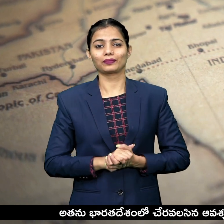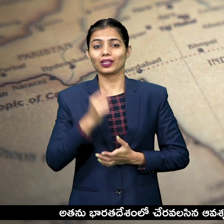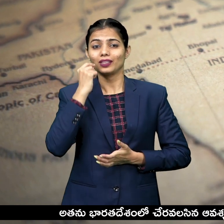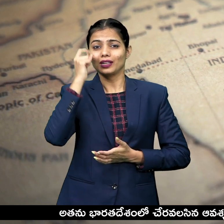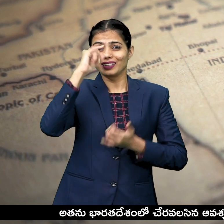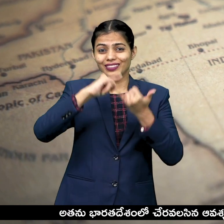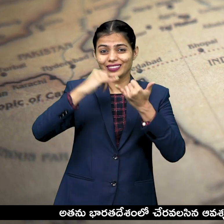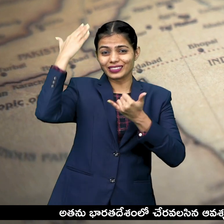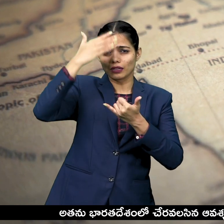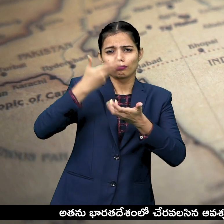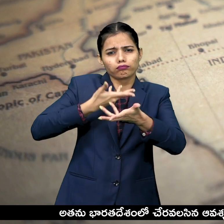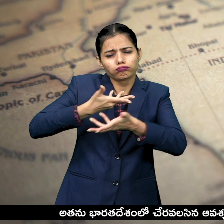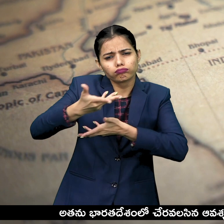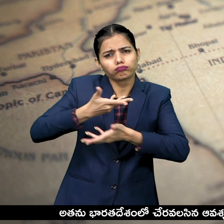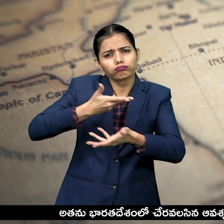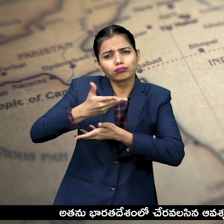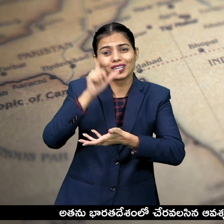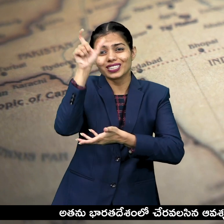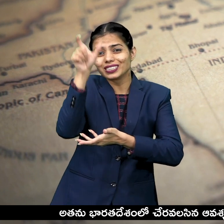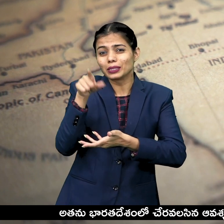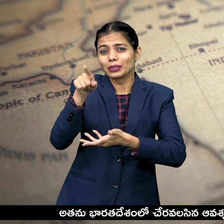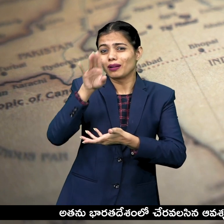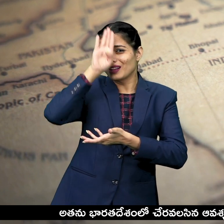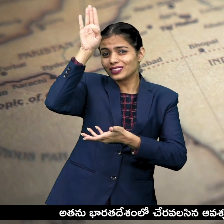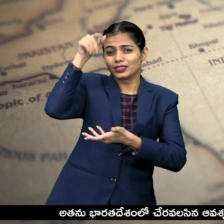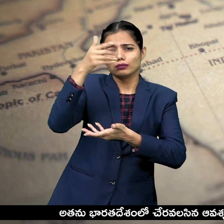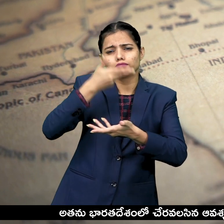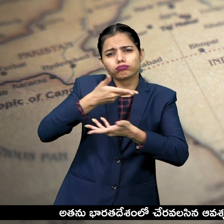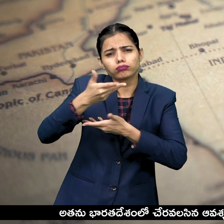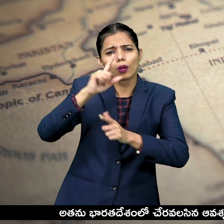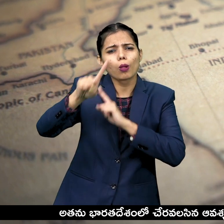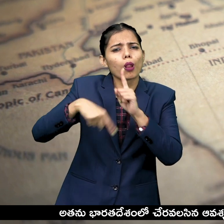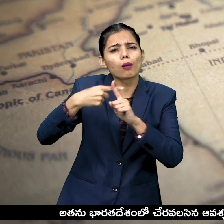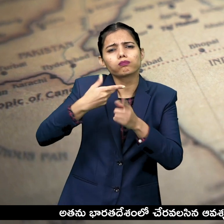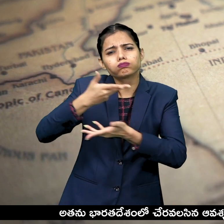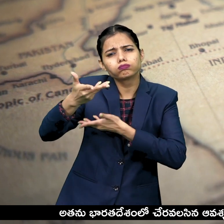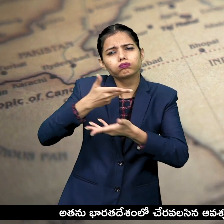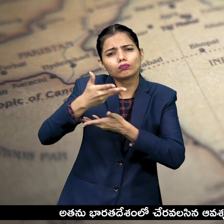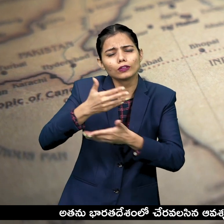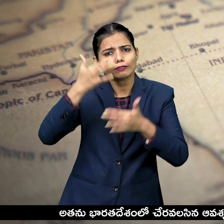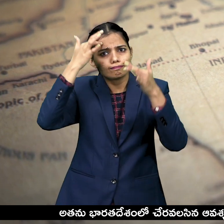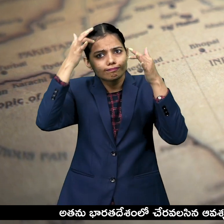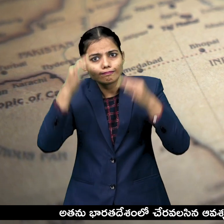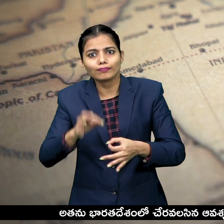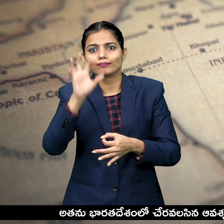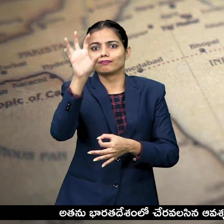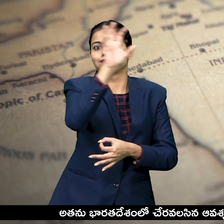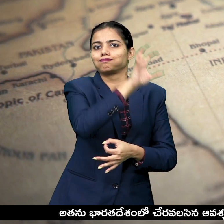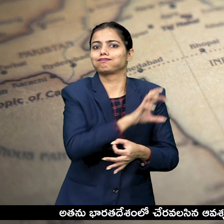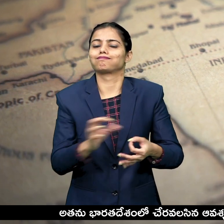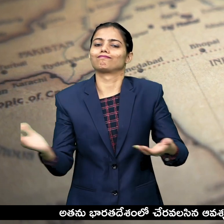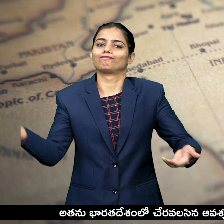అతను భారతదేశంలో చేరాల్సిన ఆవశ్యకత గురించి యువరాజులతో చర్చలు ప్రారంభించాడు.